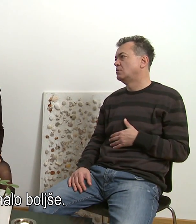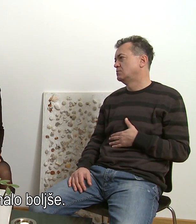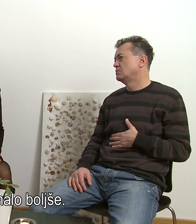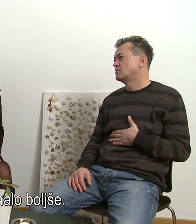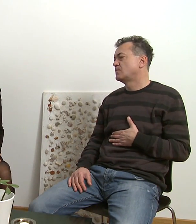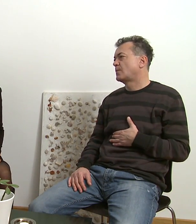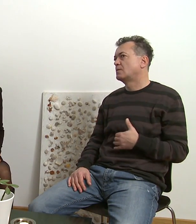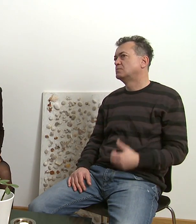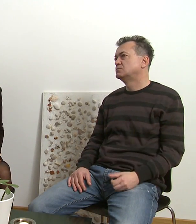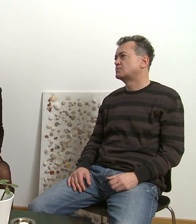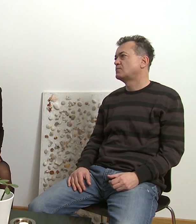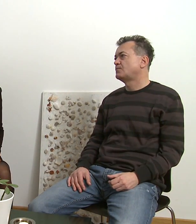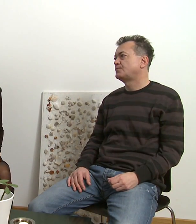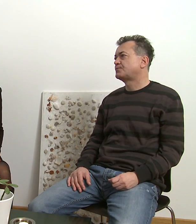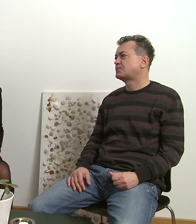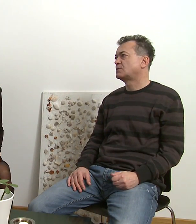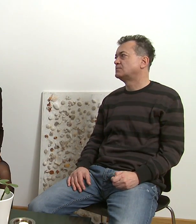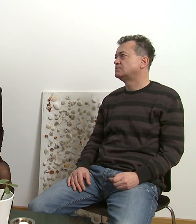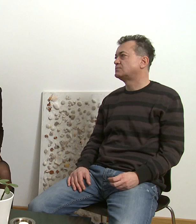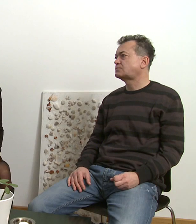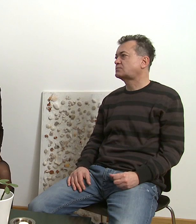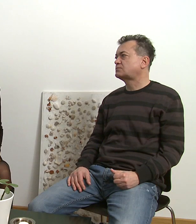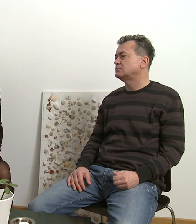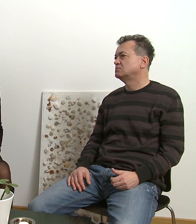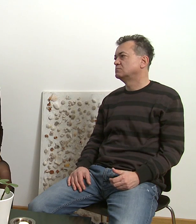Ja, počuti se malo boljše. Ja.